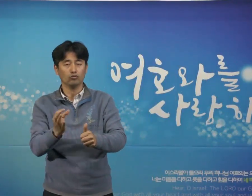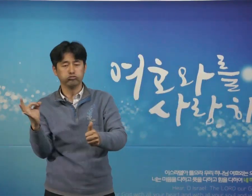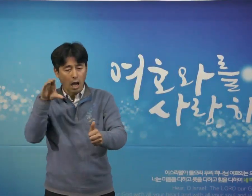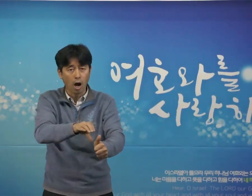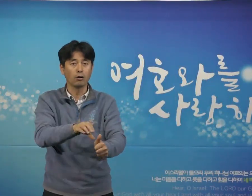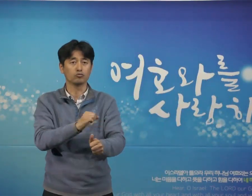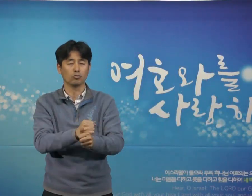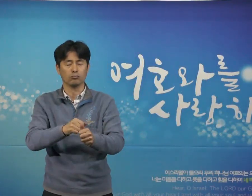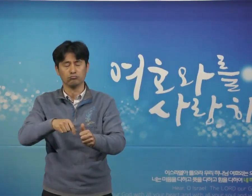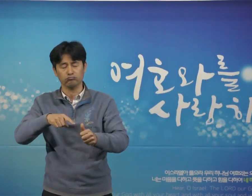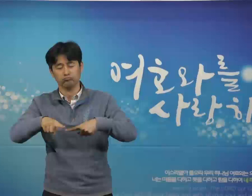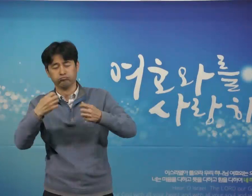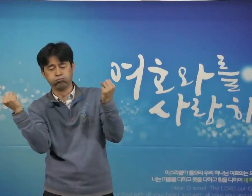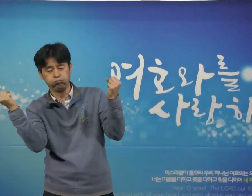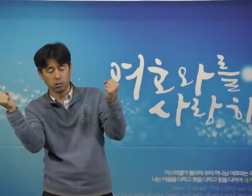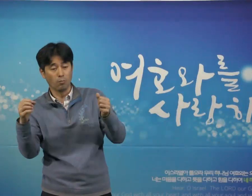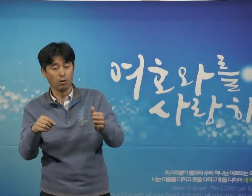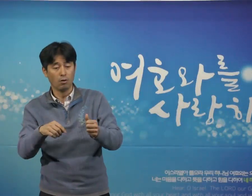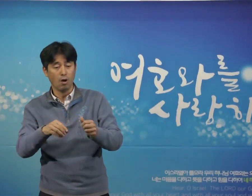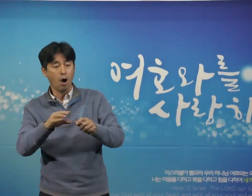와서 투자하고 그가